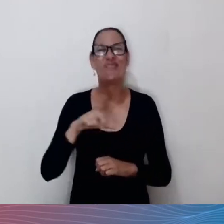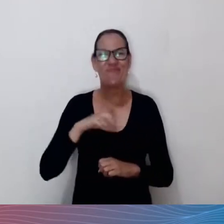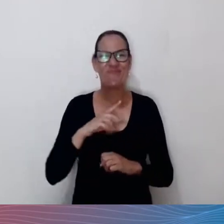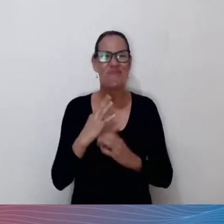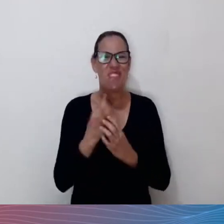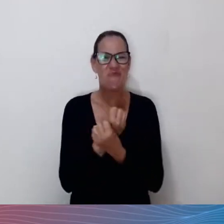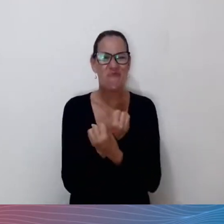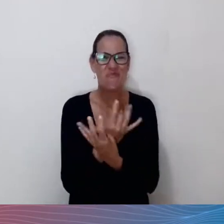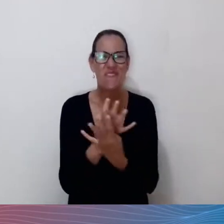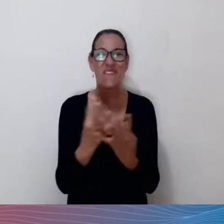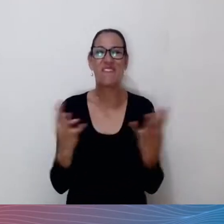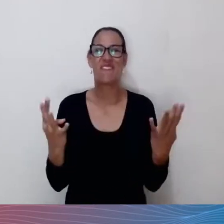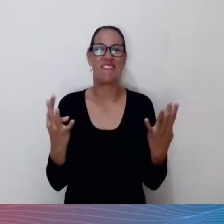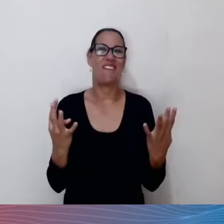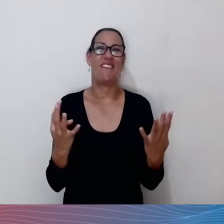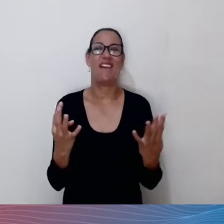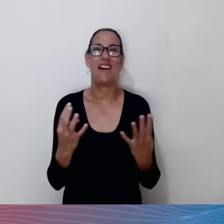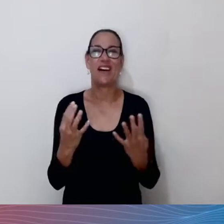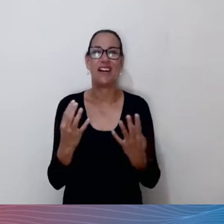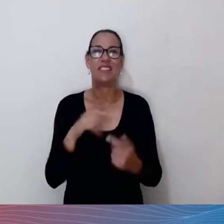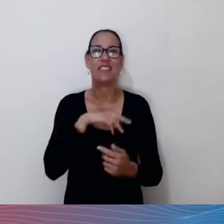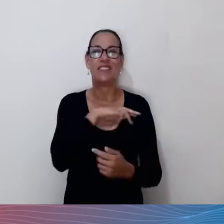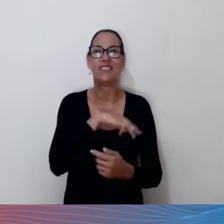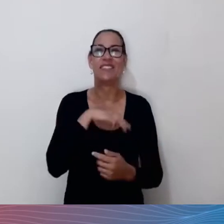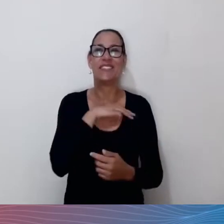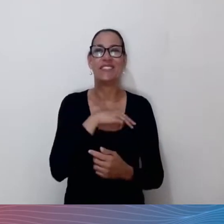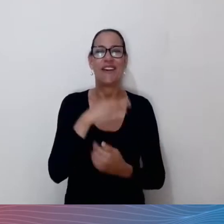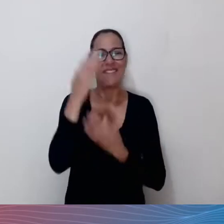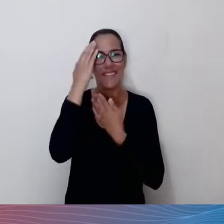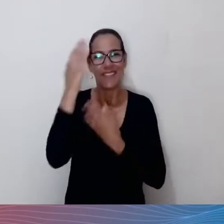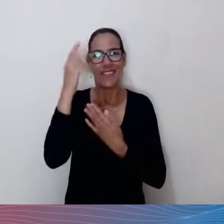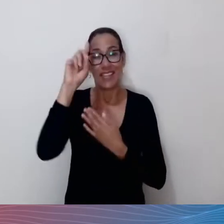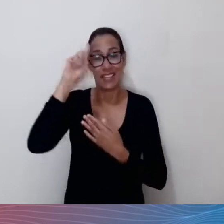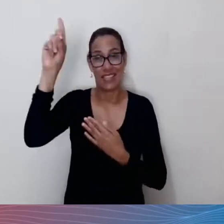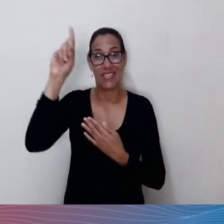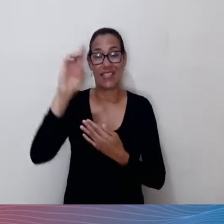Deus. O SEAP é para formar missionários.